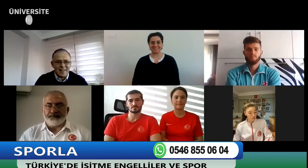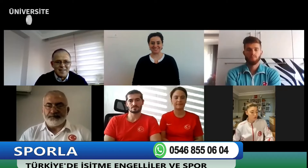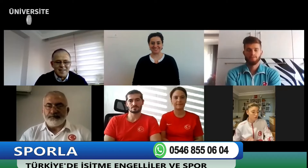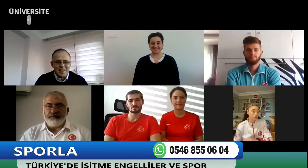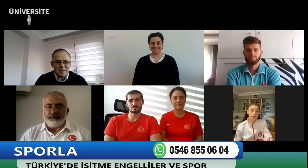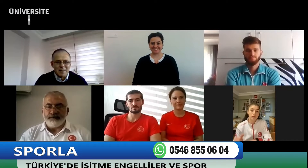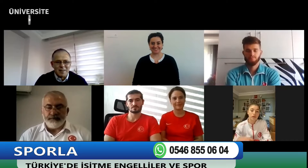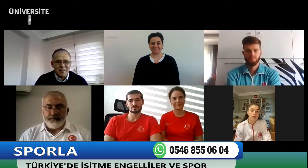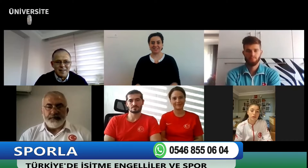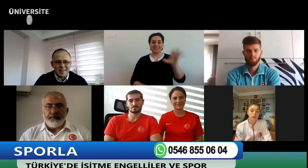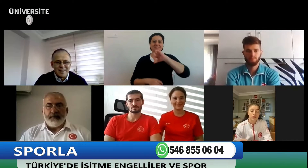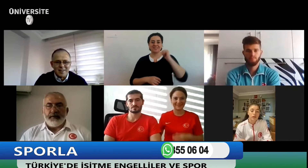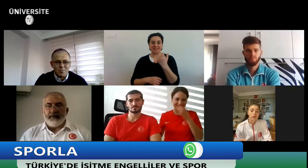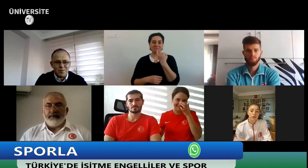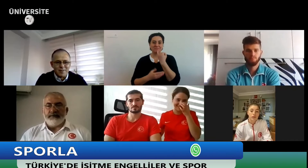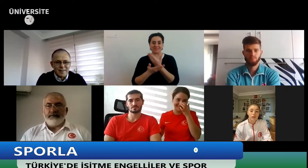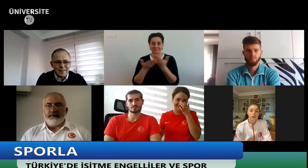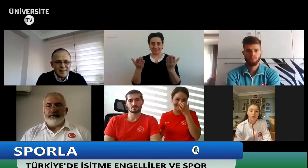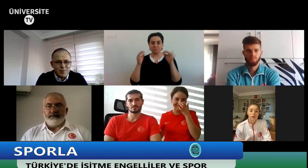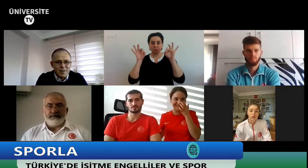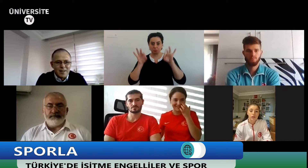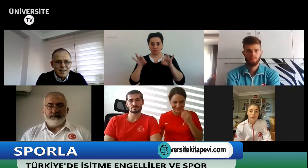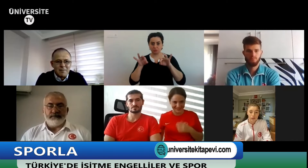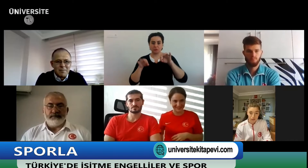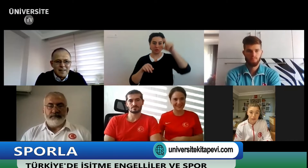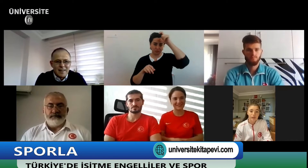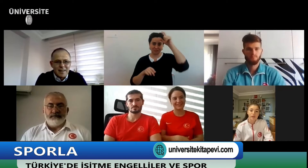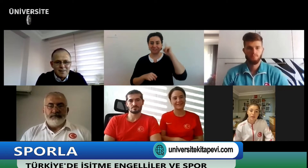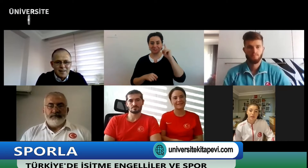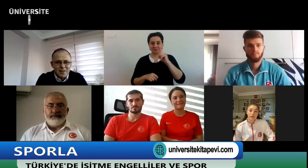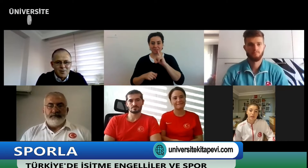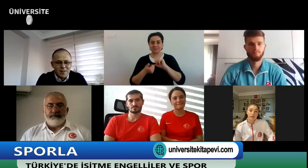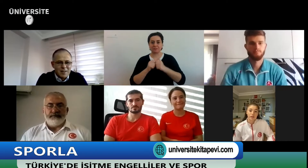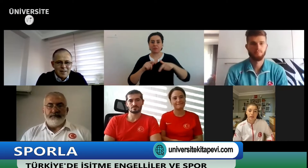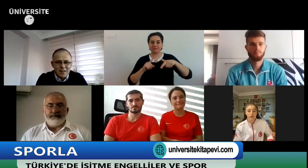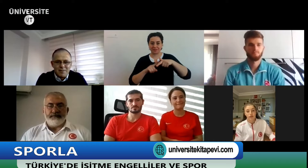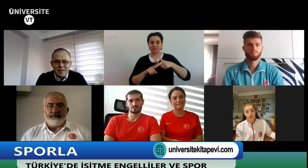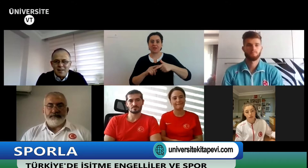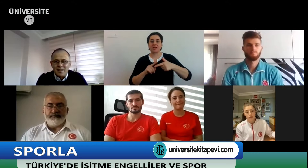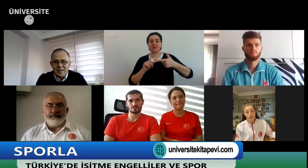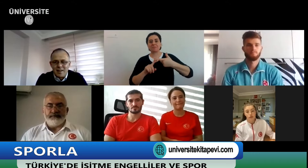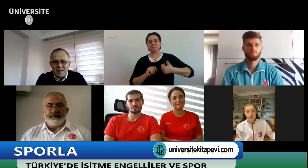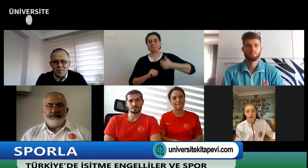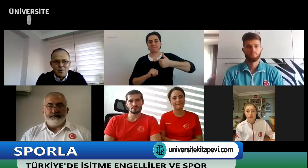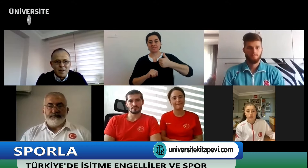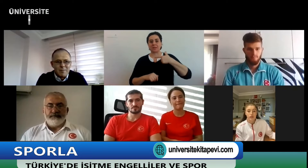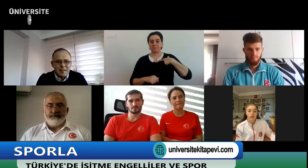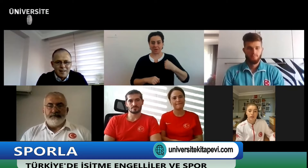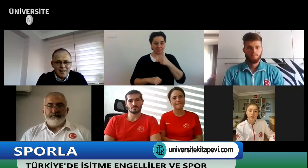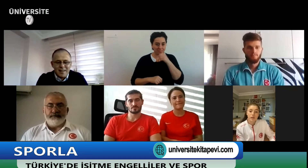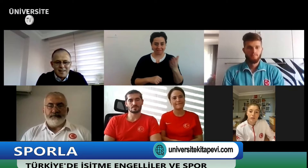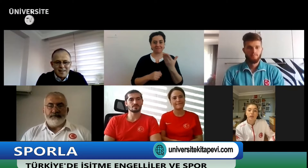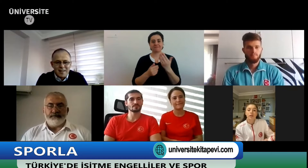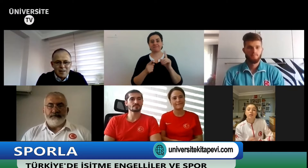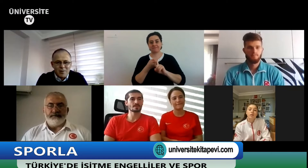Evet, değerli izleyicilerimiz merhabalar. Bugün Türkiye İşitme Engelliler Federasyonu As Başkanı ve değerli